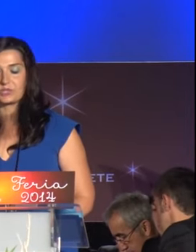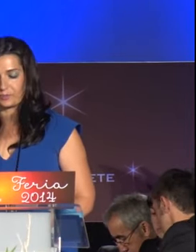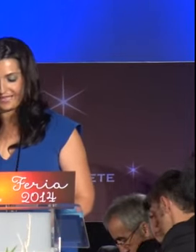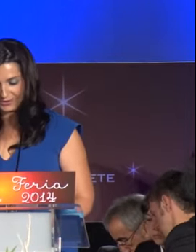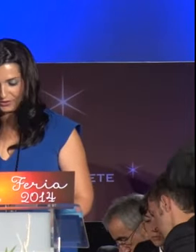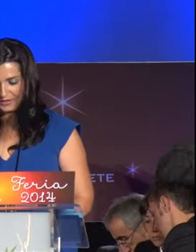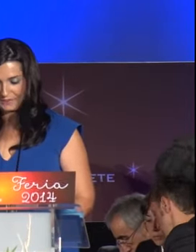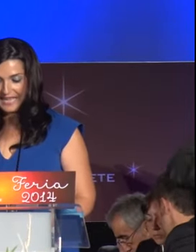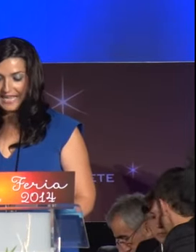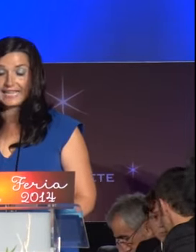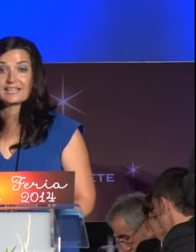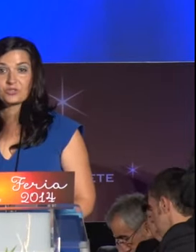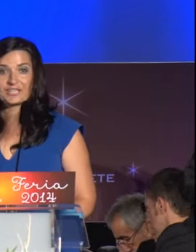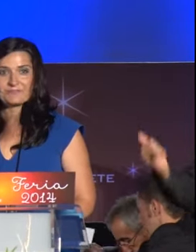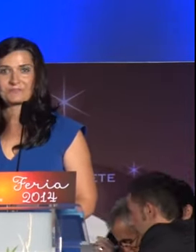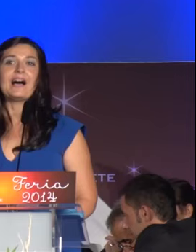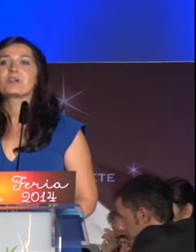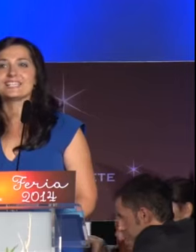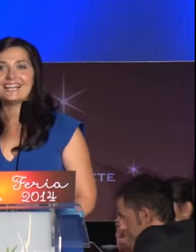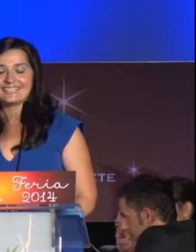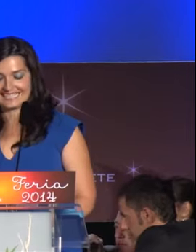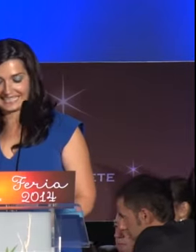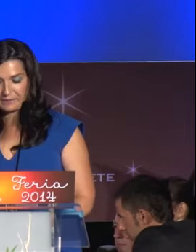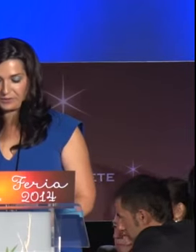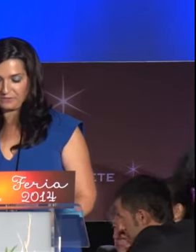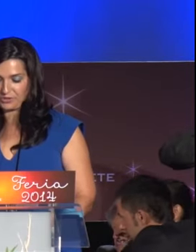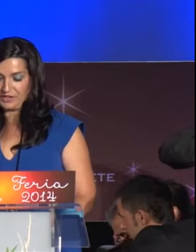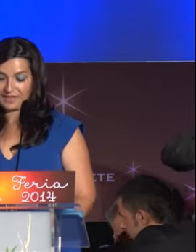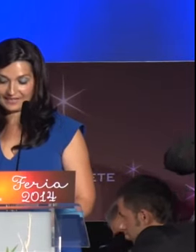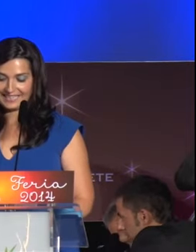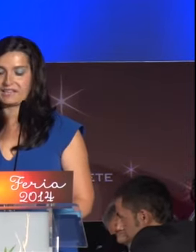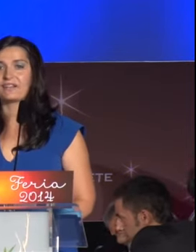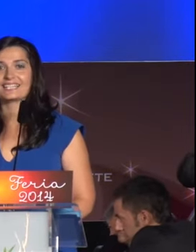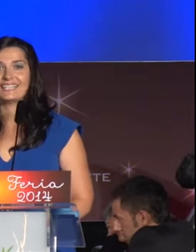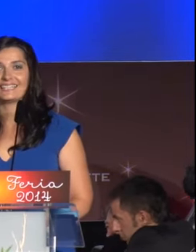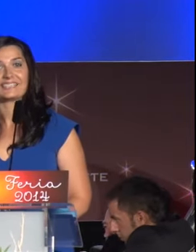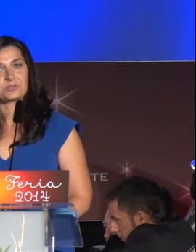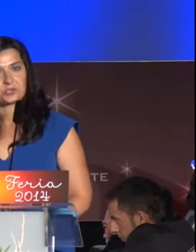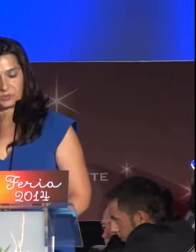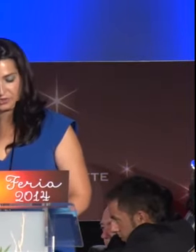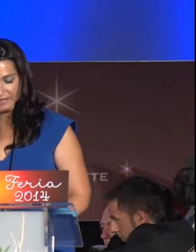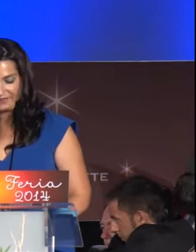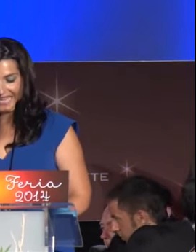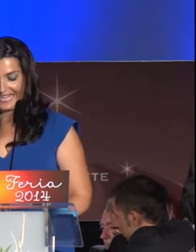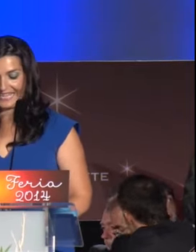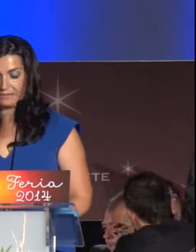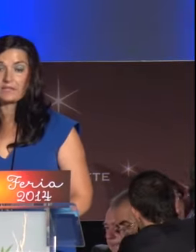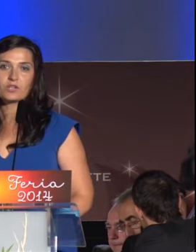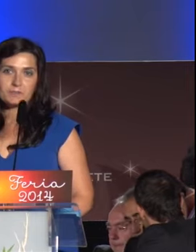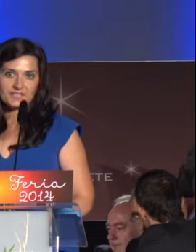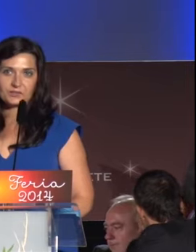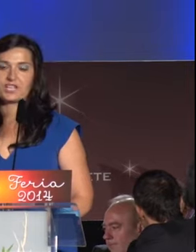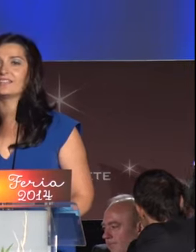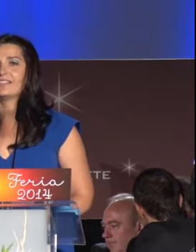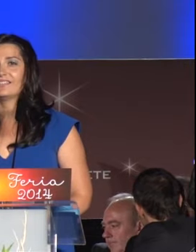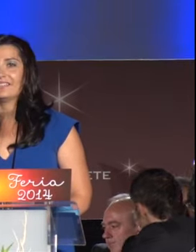de la Feria 2014. Esta noche, ahora ya, sí que podemos decir esa frase que tanto nos gusta y que